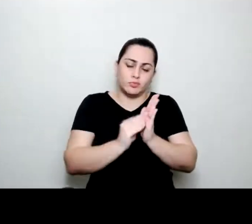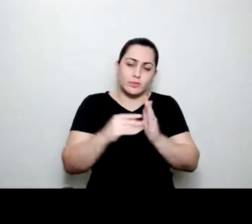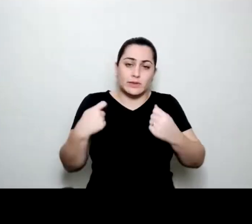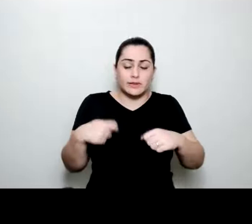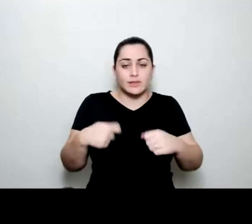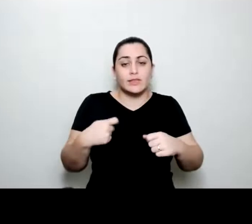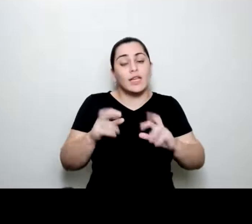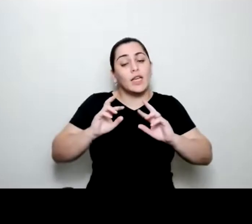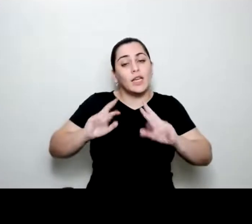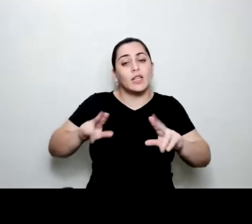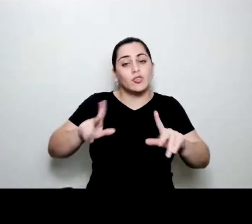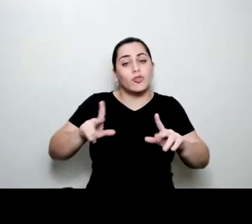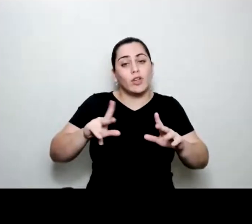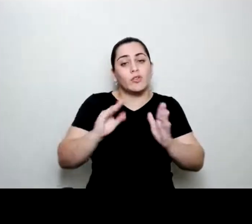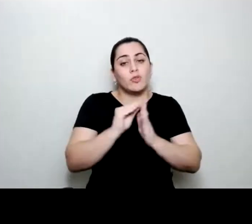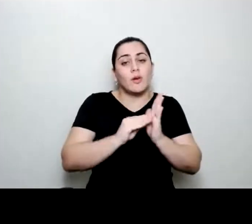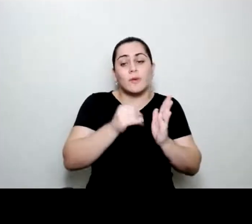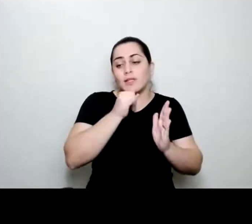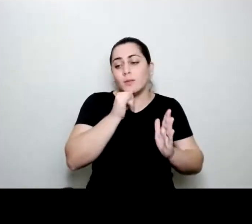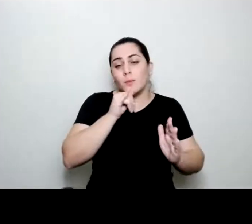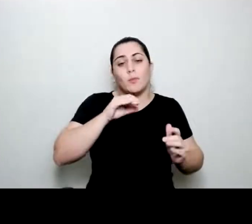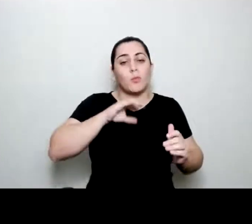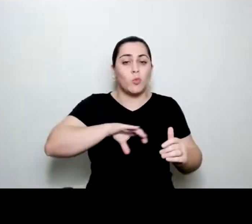de documentar o português,